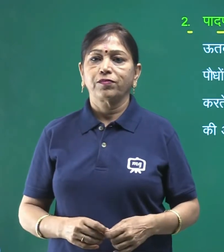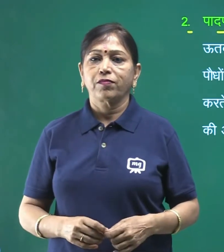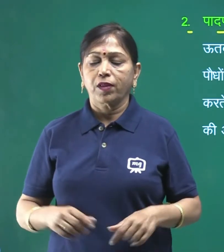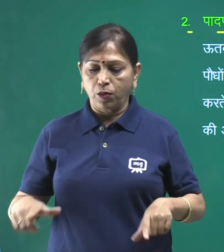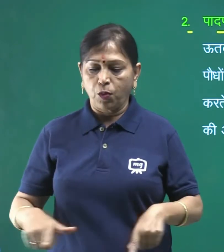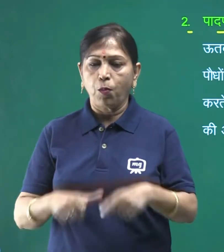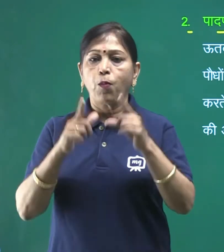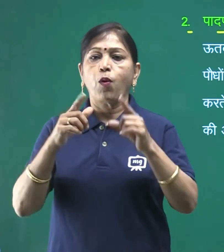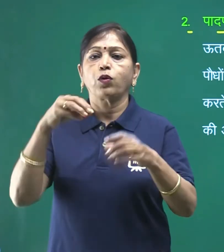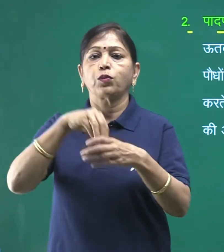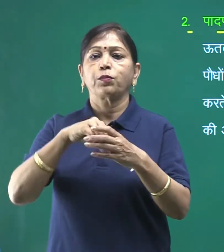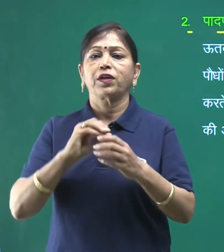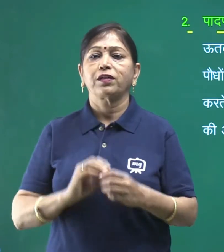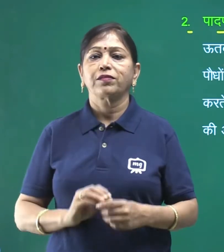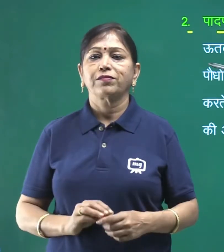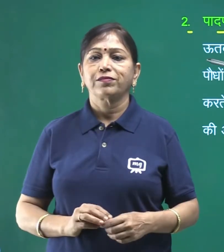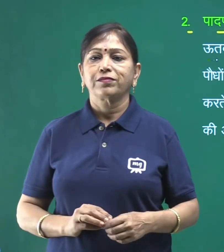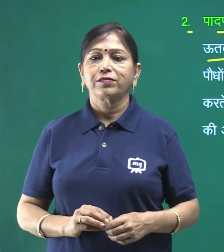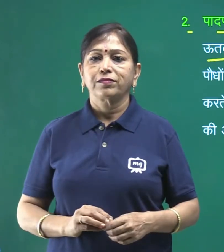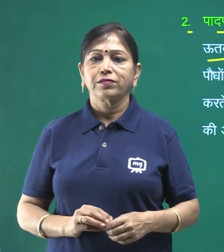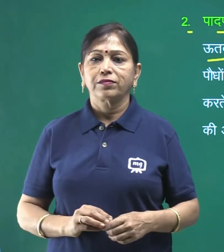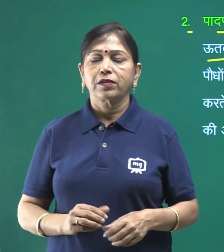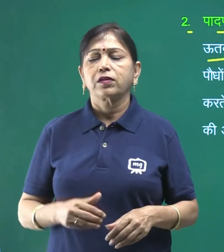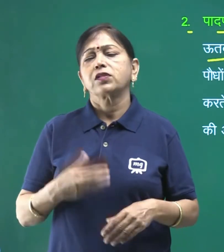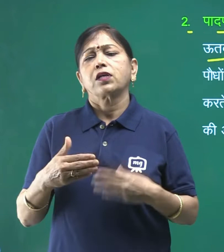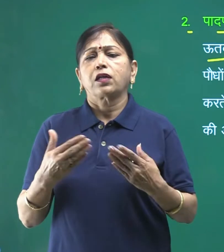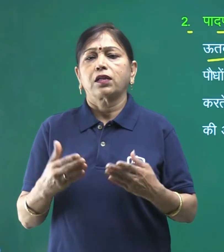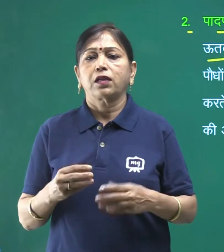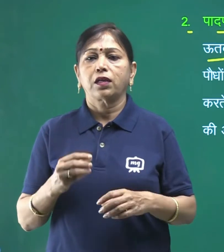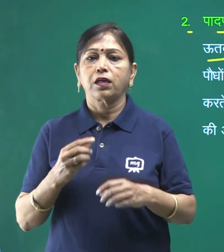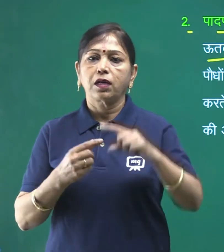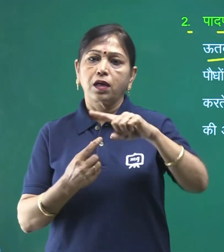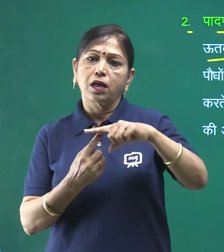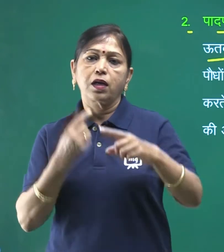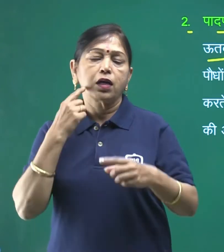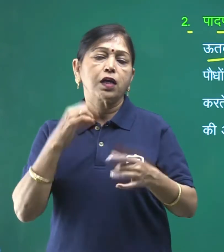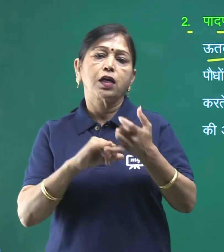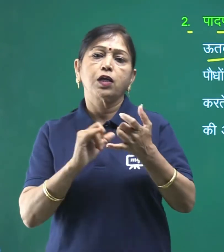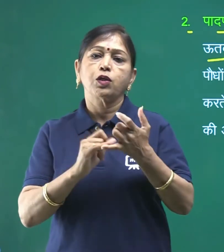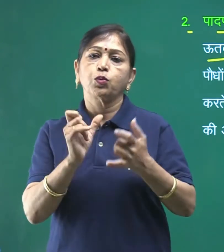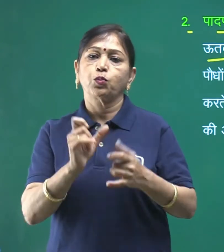पौधों में अधिकांश उत्तक